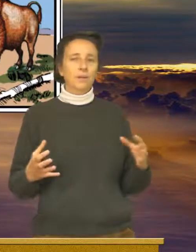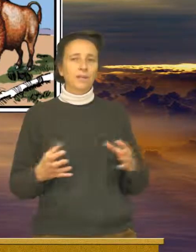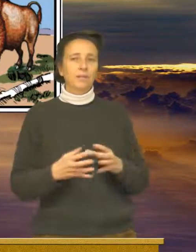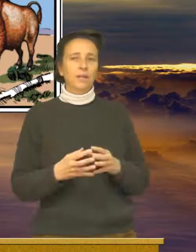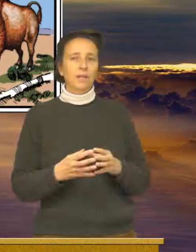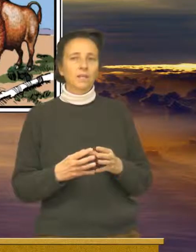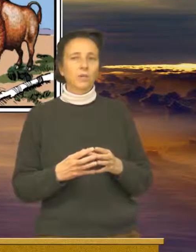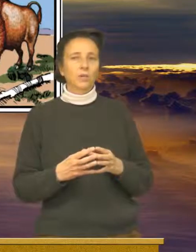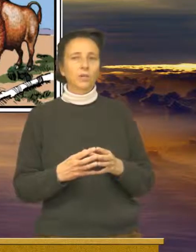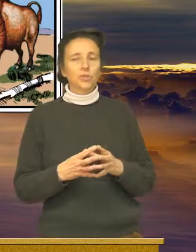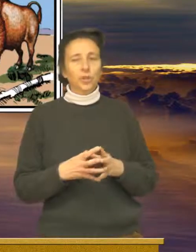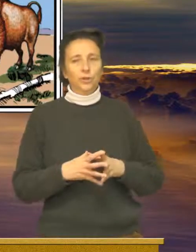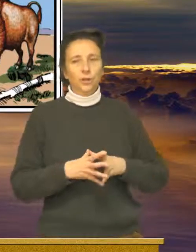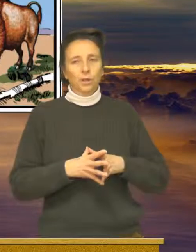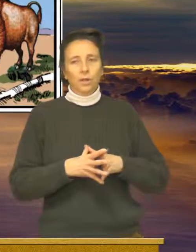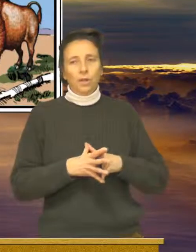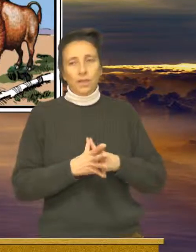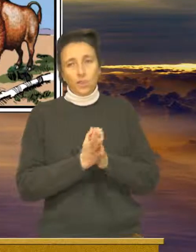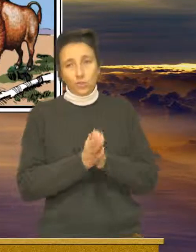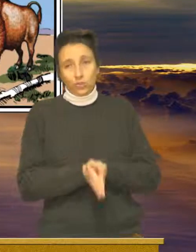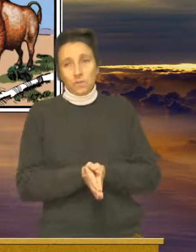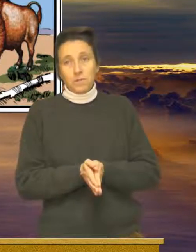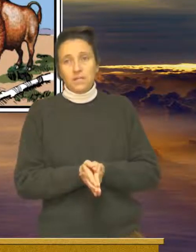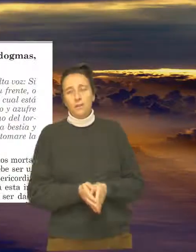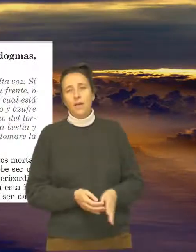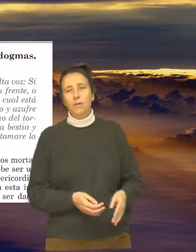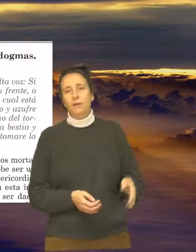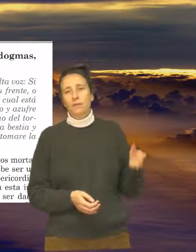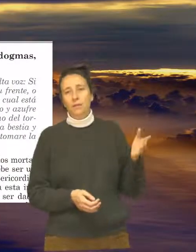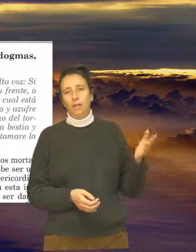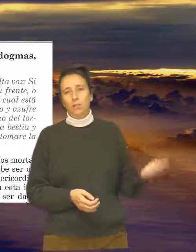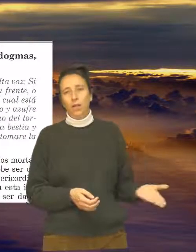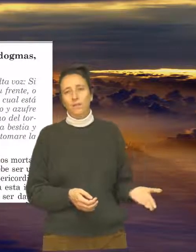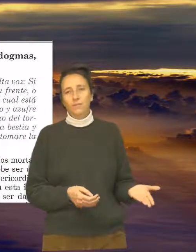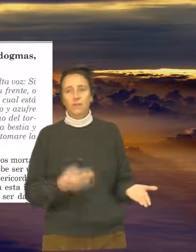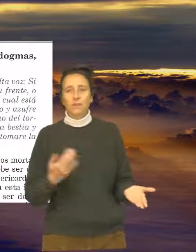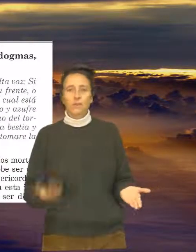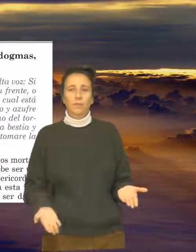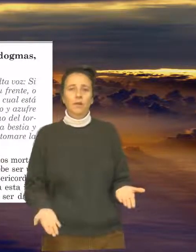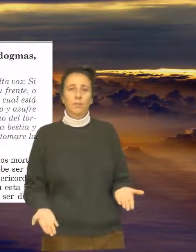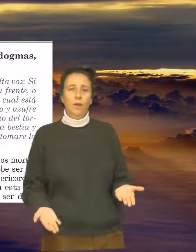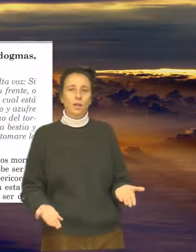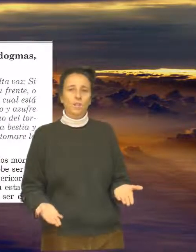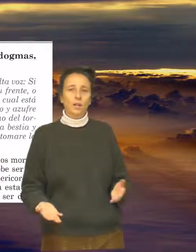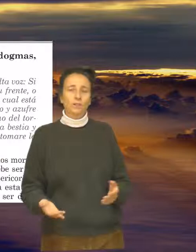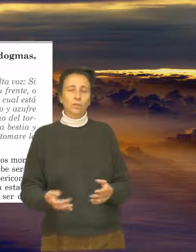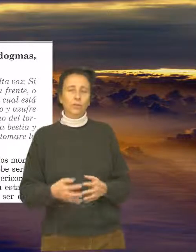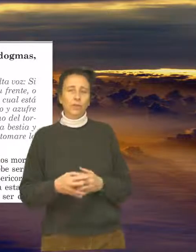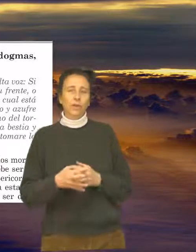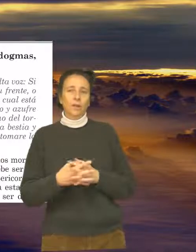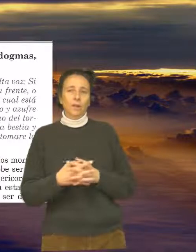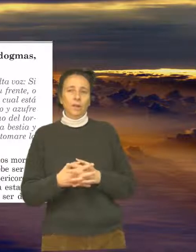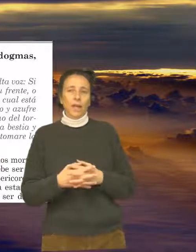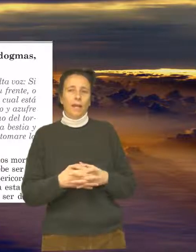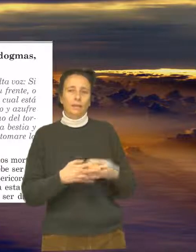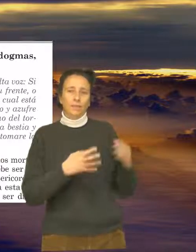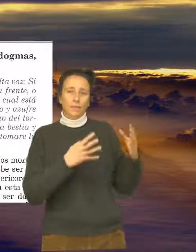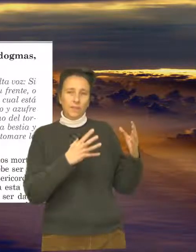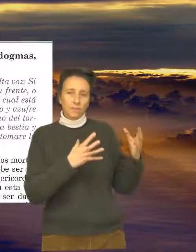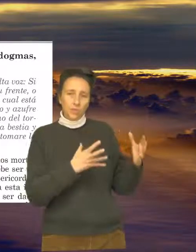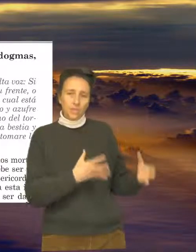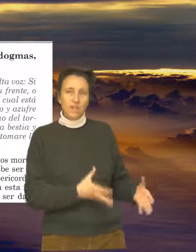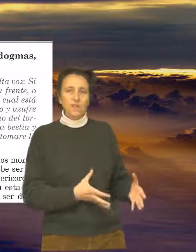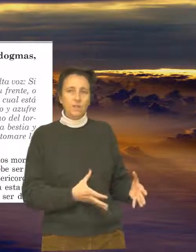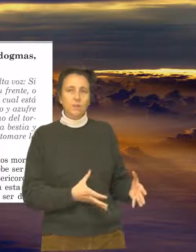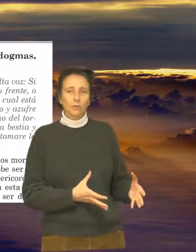ahora se establece esa conexión, que de hecho siempre ha estado, entre Apocalipsis 13 y Apocalipsis 14. En el